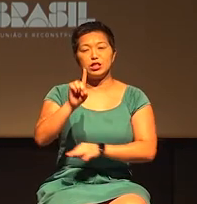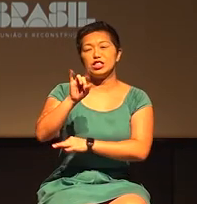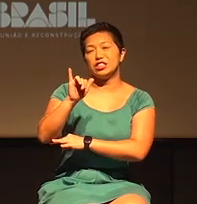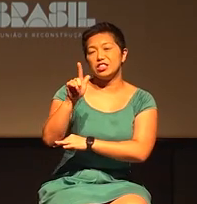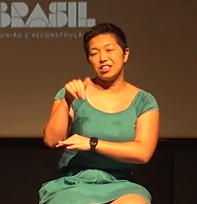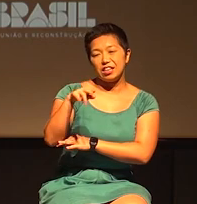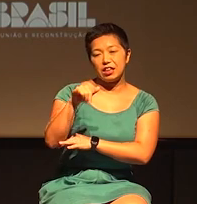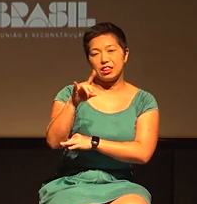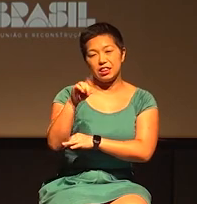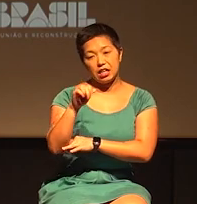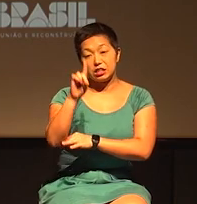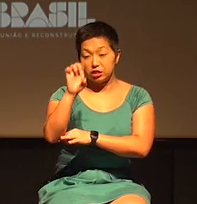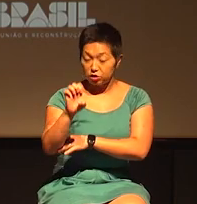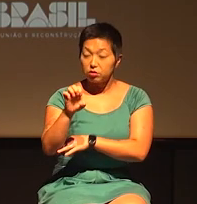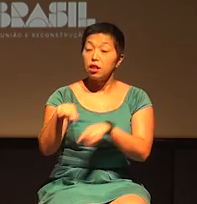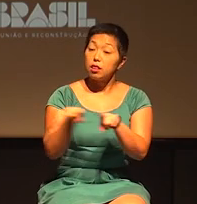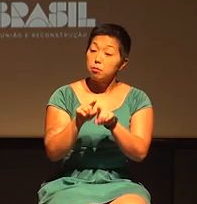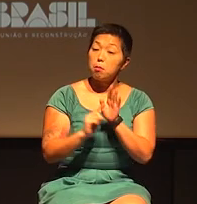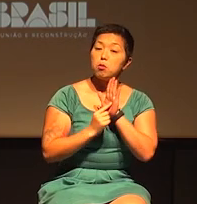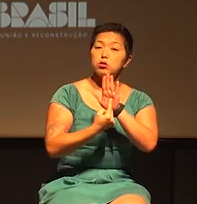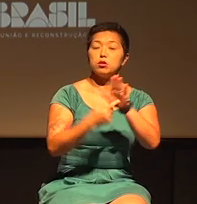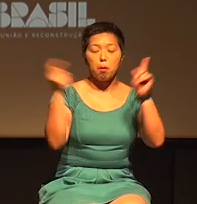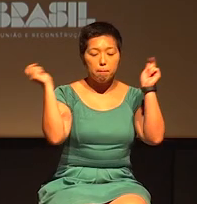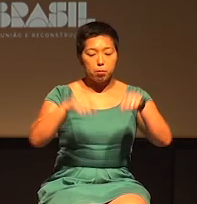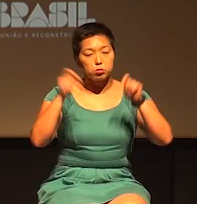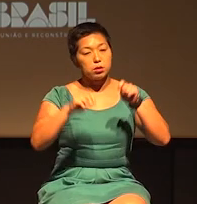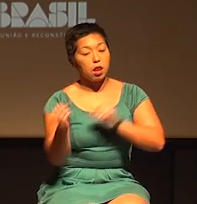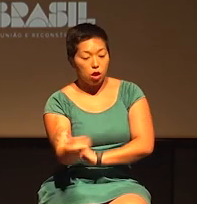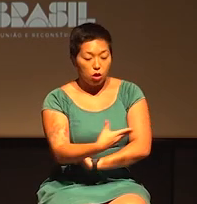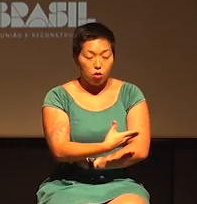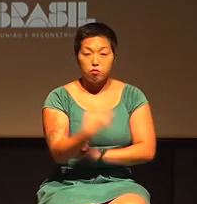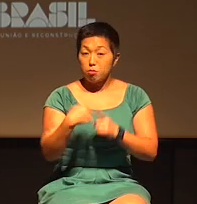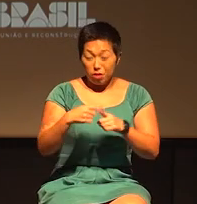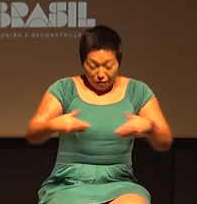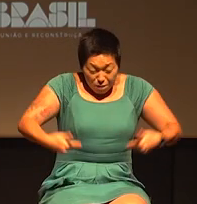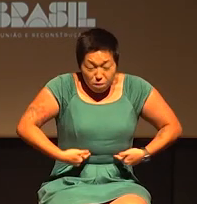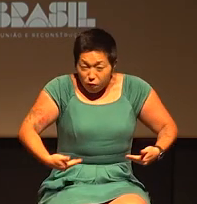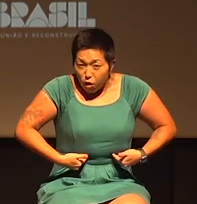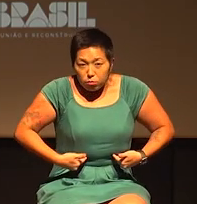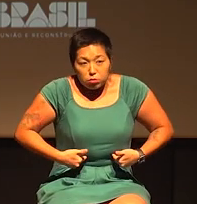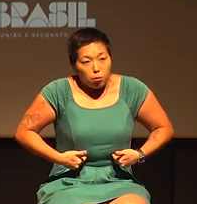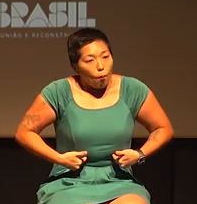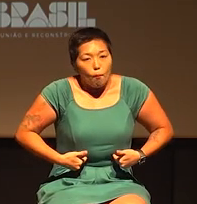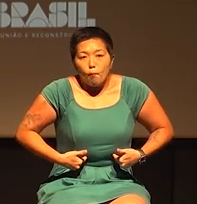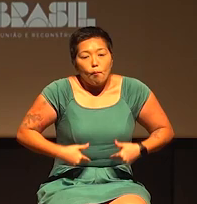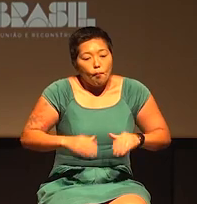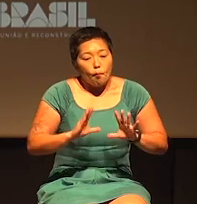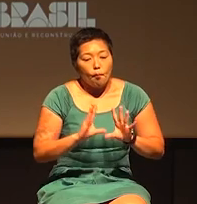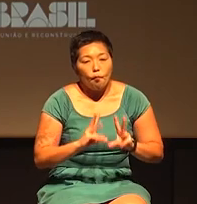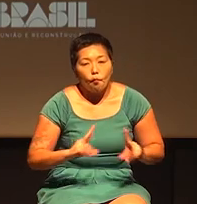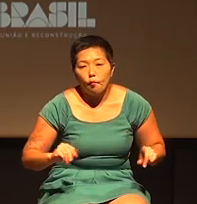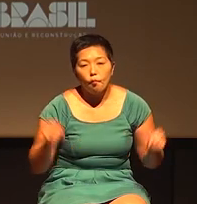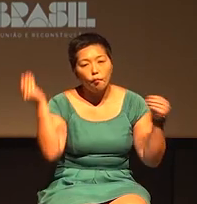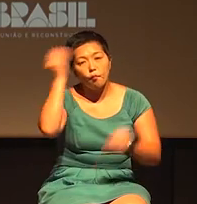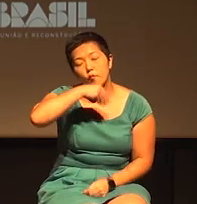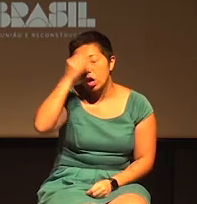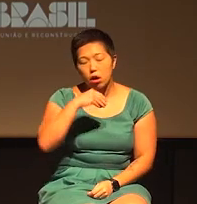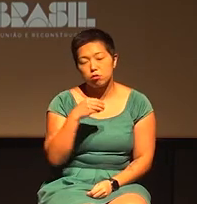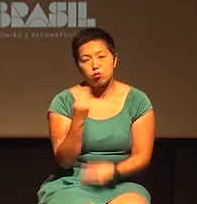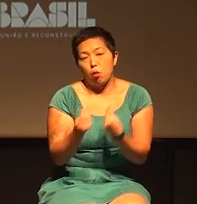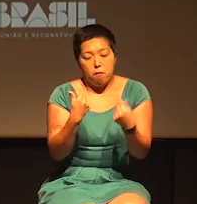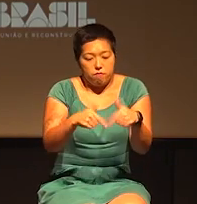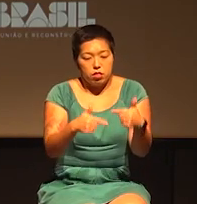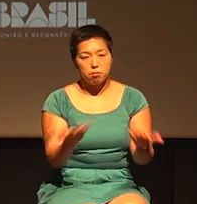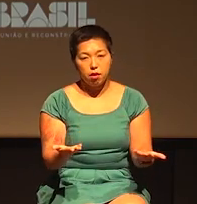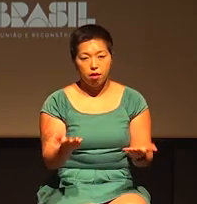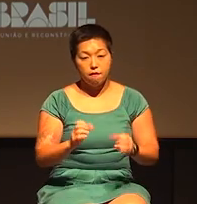tá mostrando um um novo mundo para elas que elas podem porque com fome ninguém faz nada então a gente não trabalha a gente